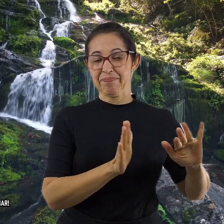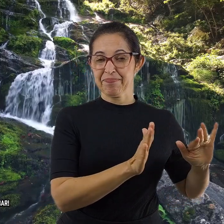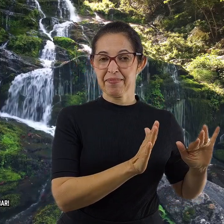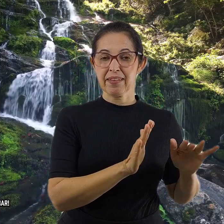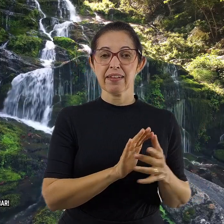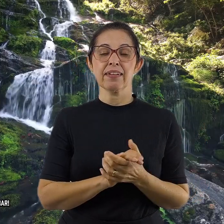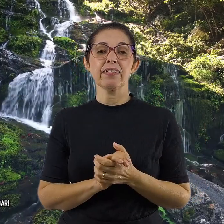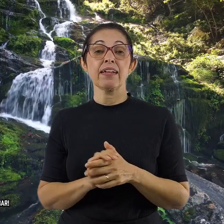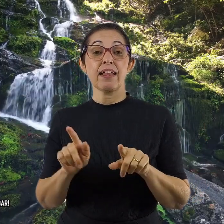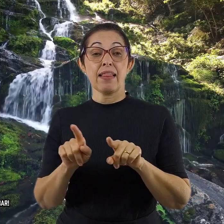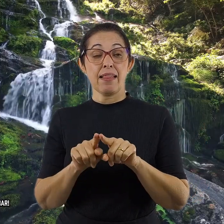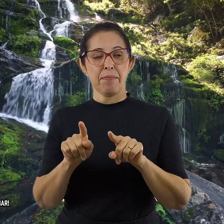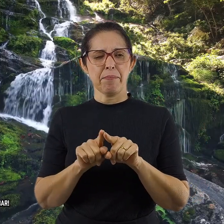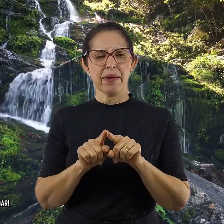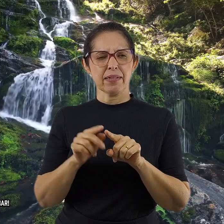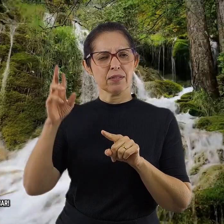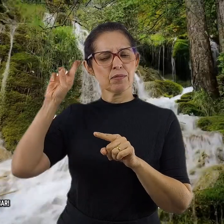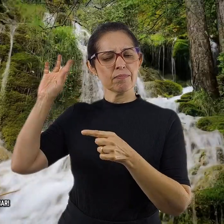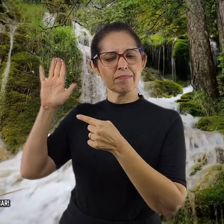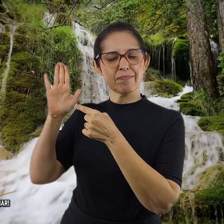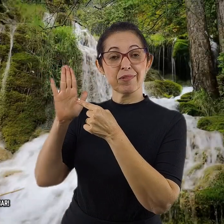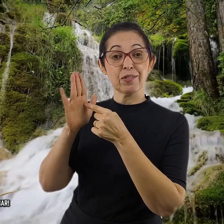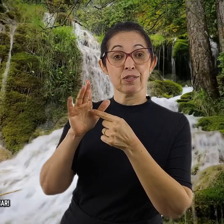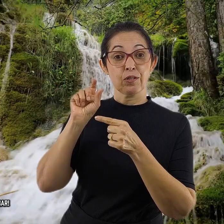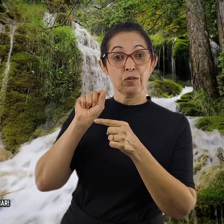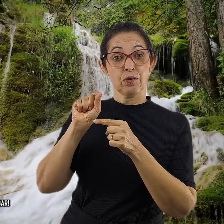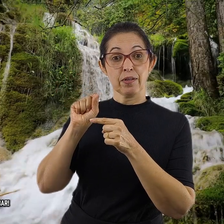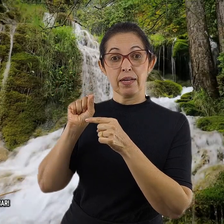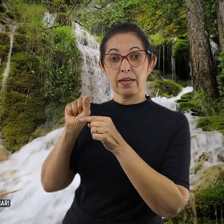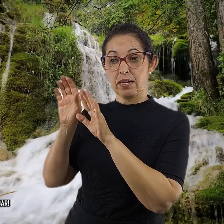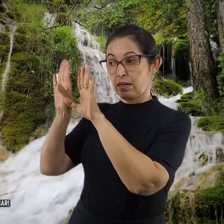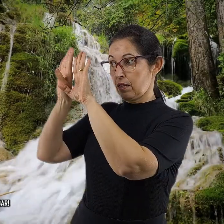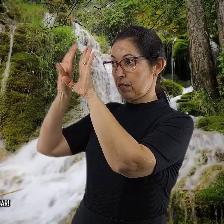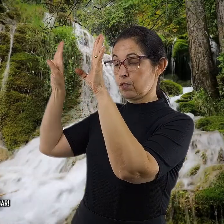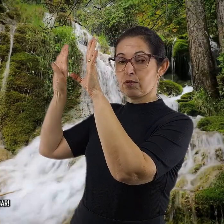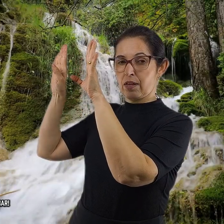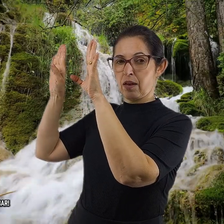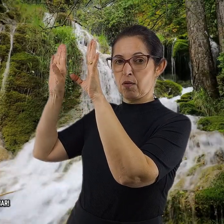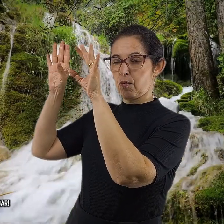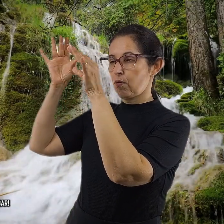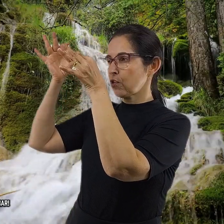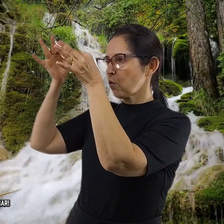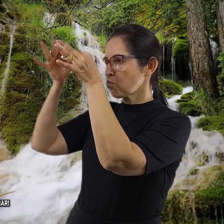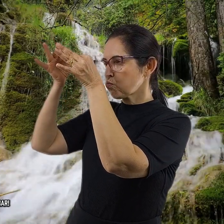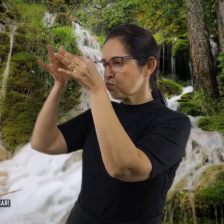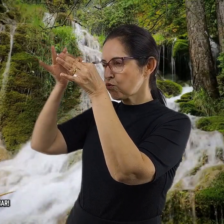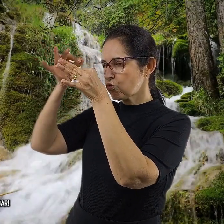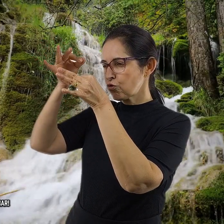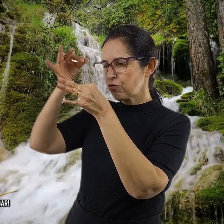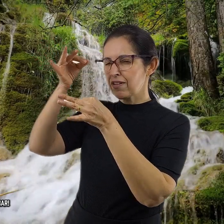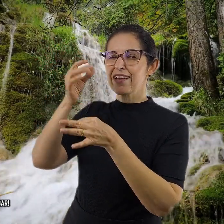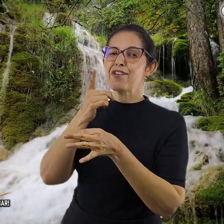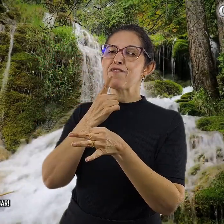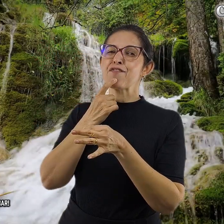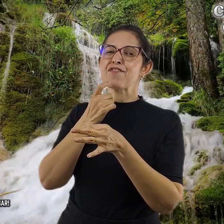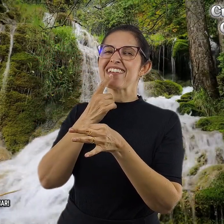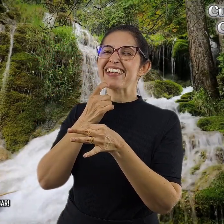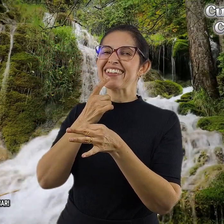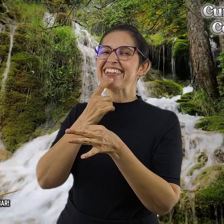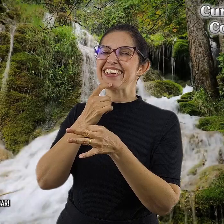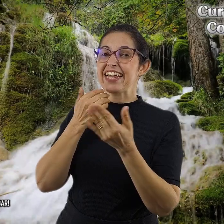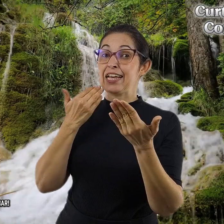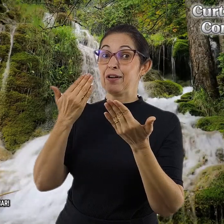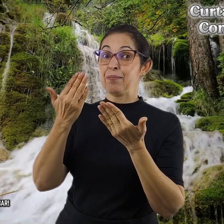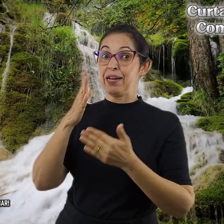também que saía da eternidade um fio de escarlata, que nos fala deste amor revelado